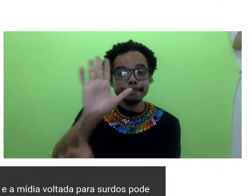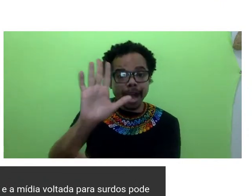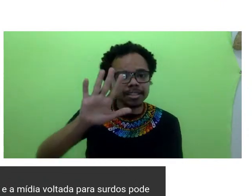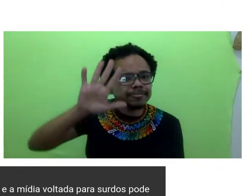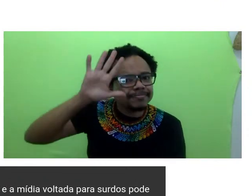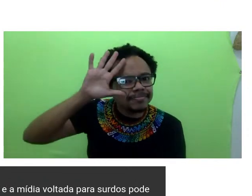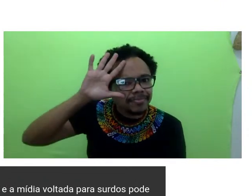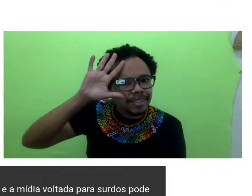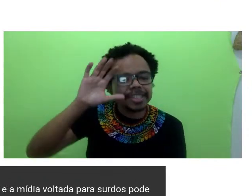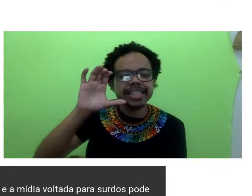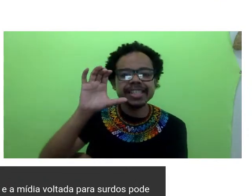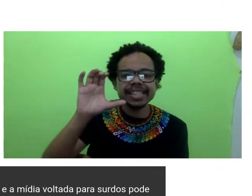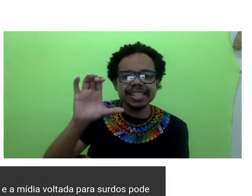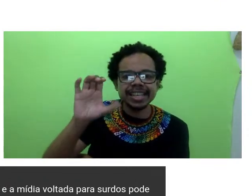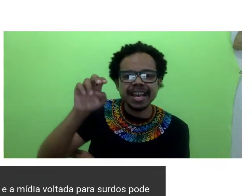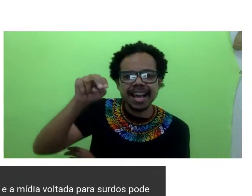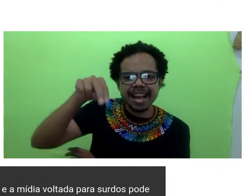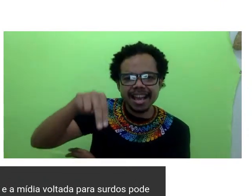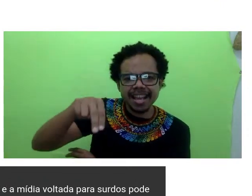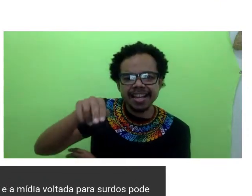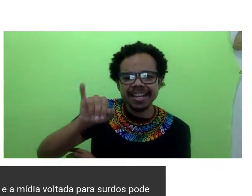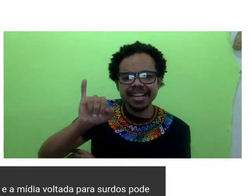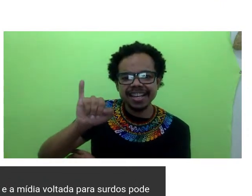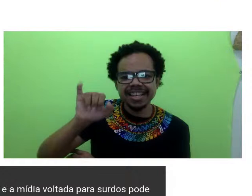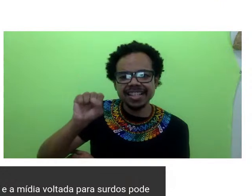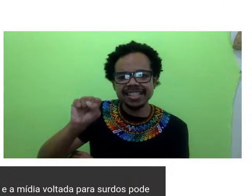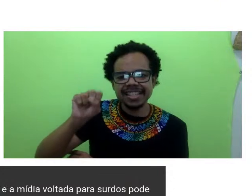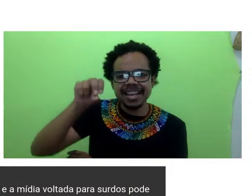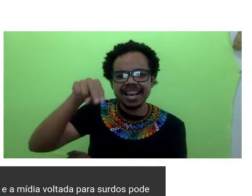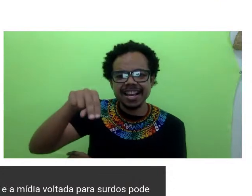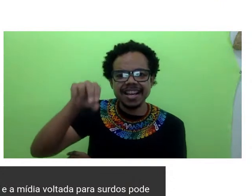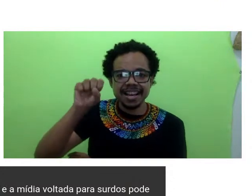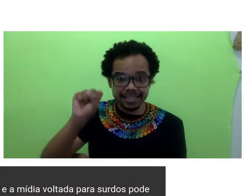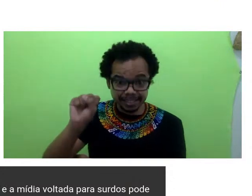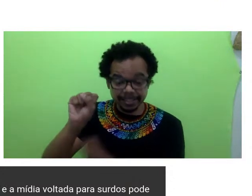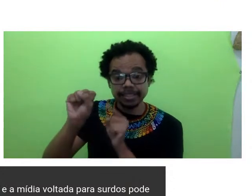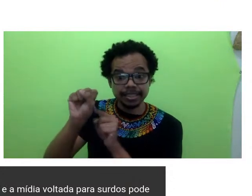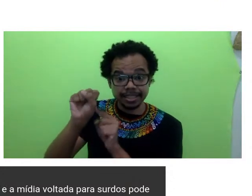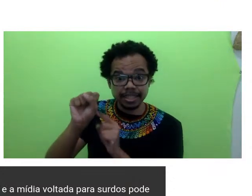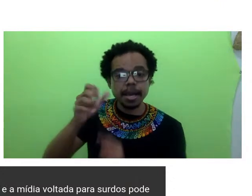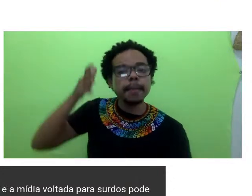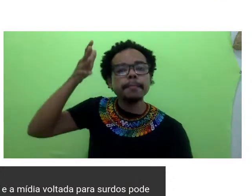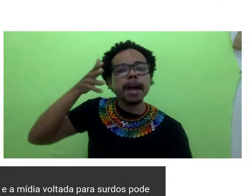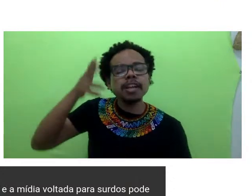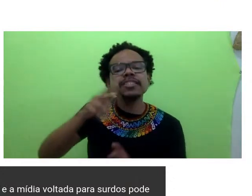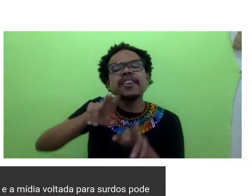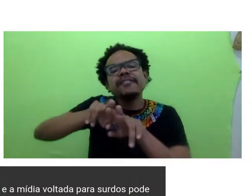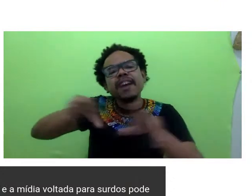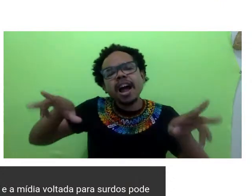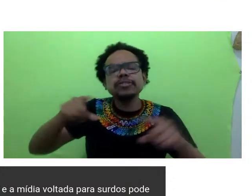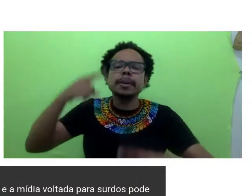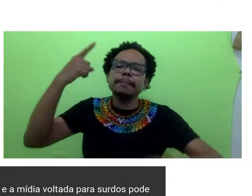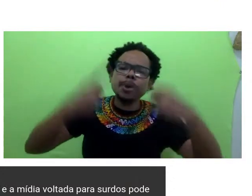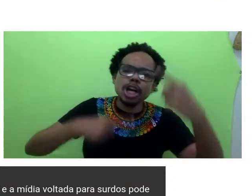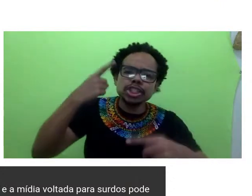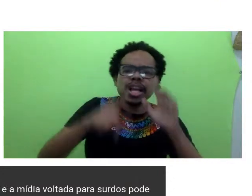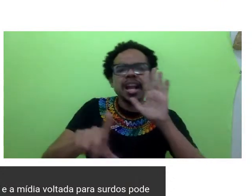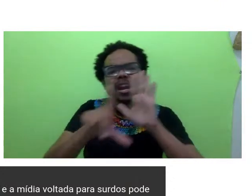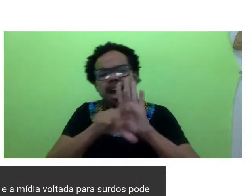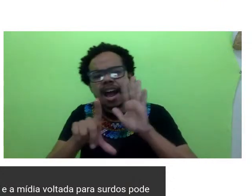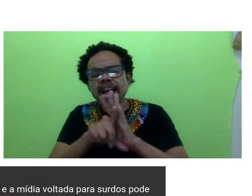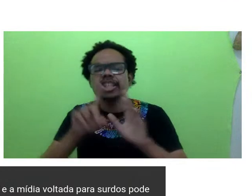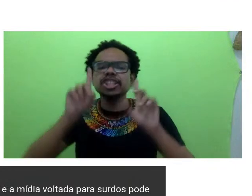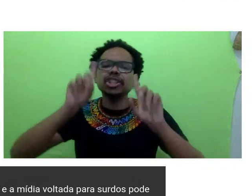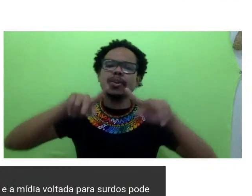gente possa participar de eventos que a gente possa divulgar essa essa questão da literatura por exemplo não